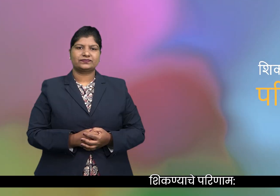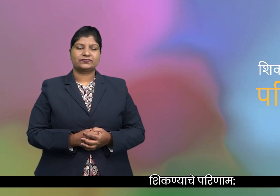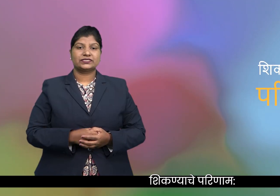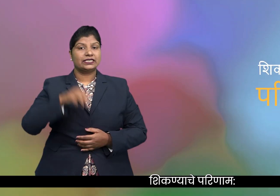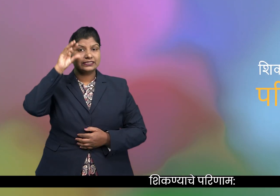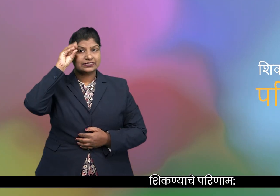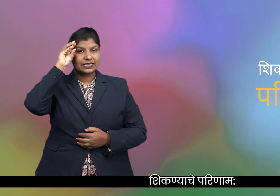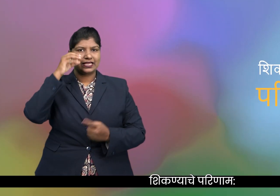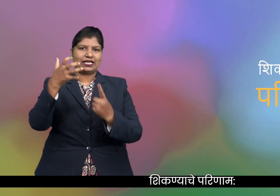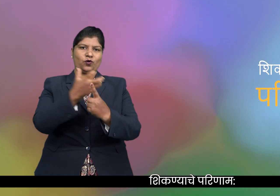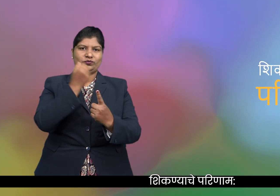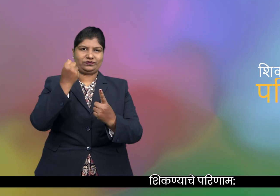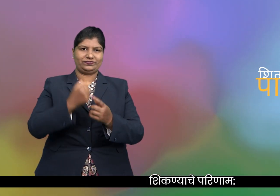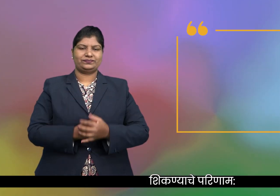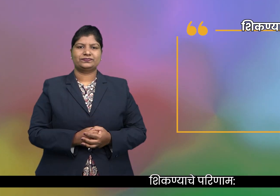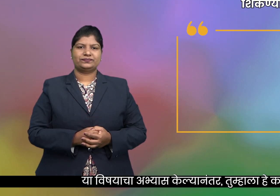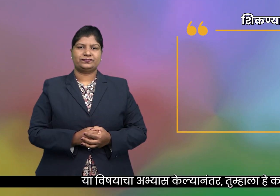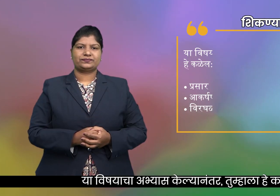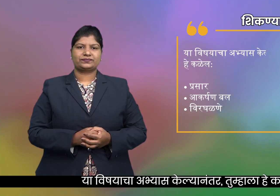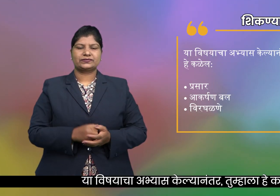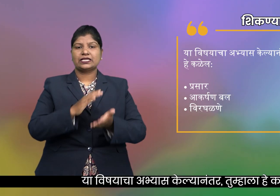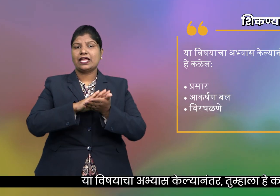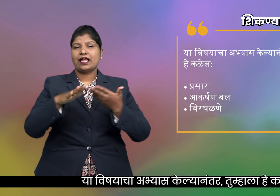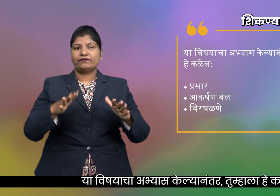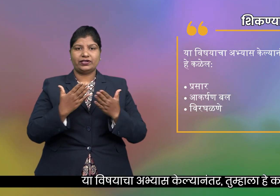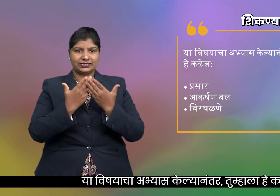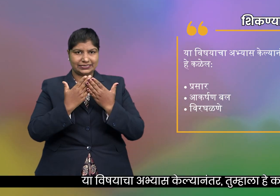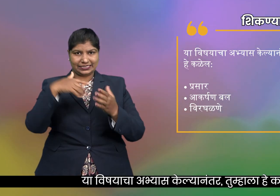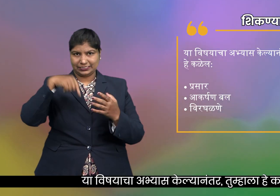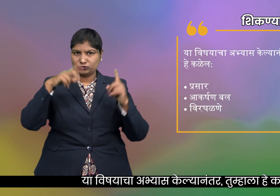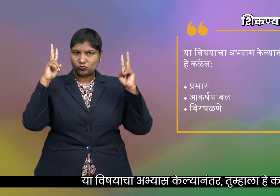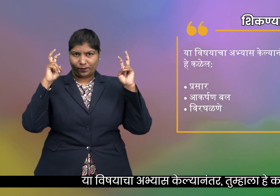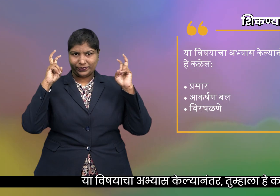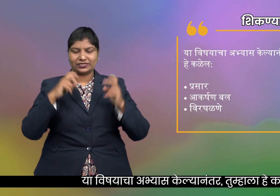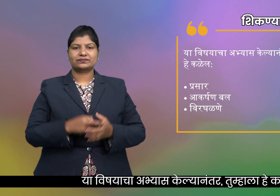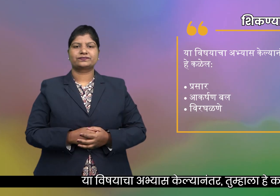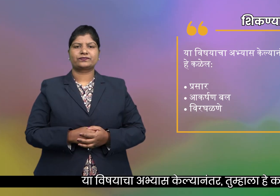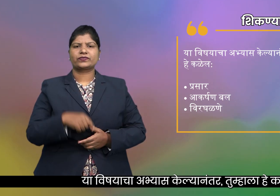शिकण्याचे परिणाम या विषयाचा अभ्यास केल्यानंतर तुम्हाला हे कळेल.